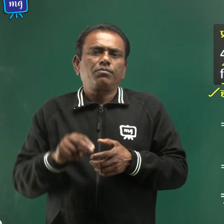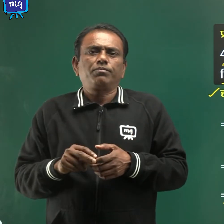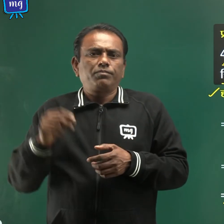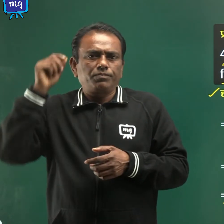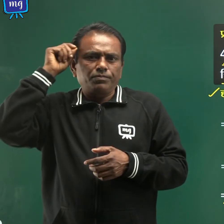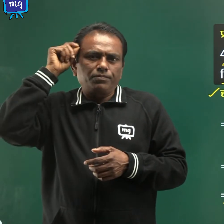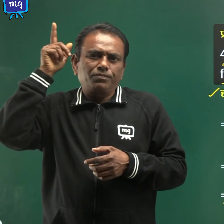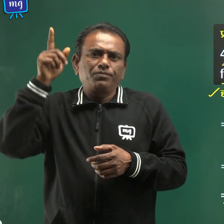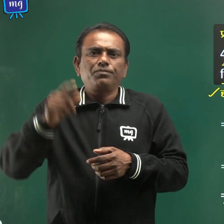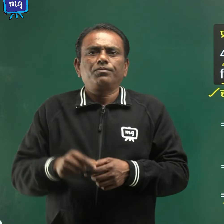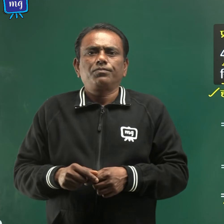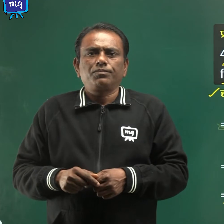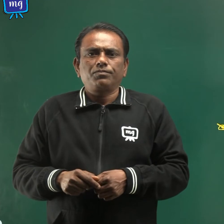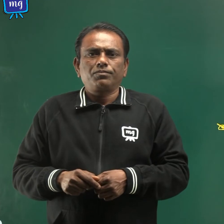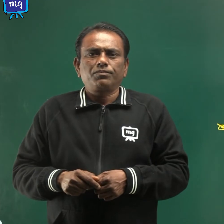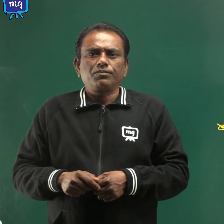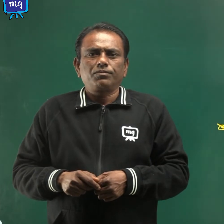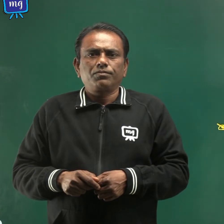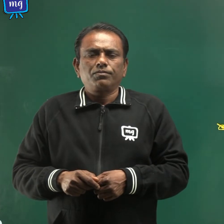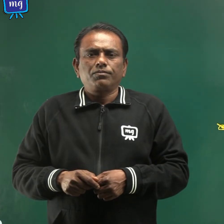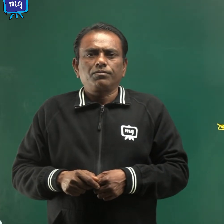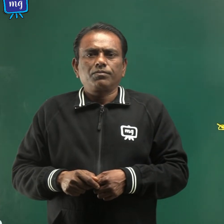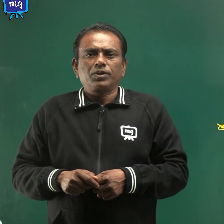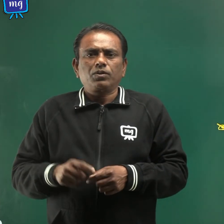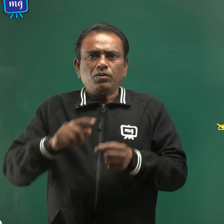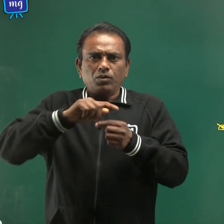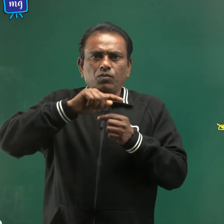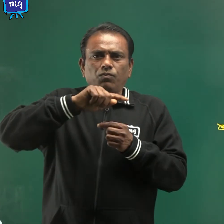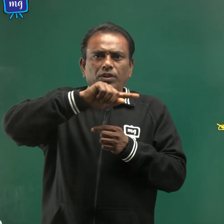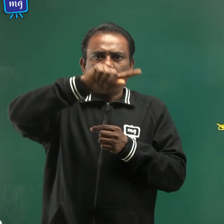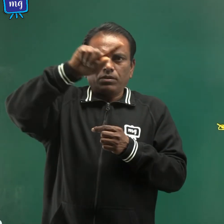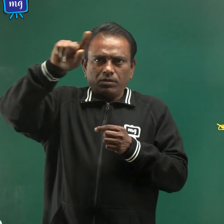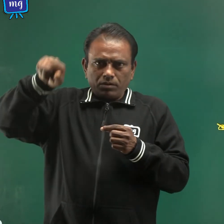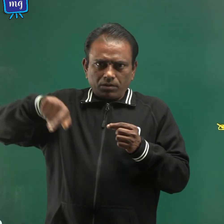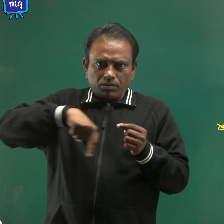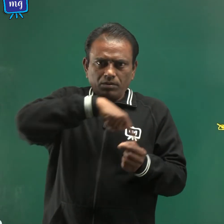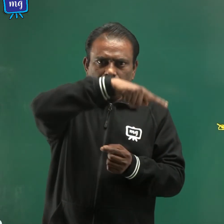मैं समझ गया था इस व्रत का क्षेत्रफल अ